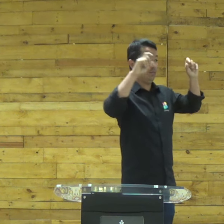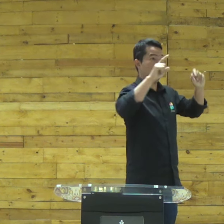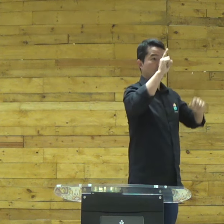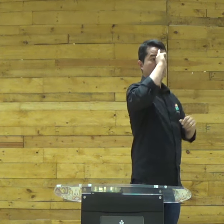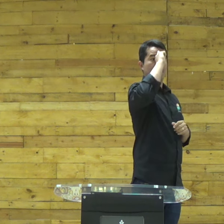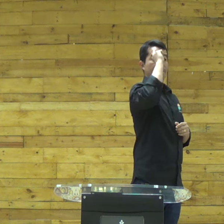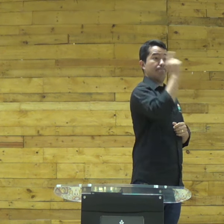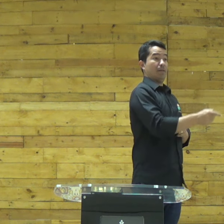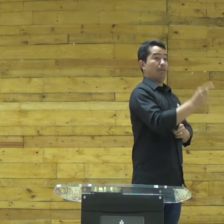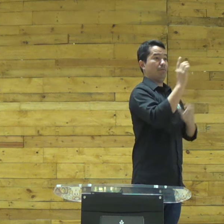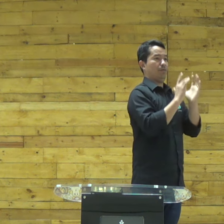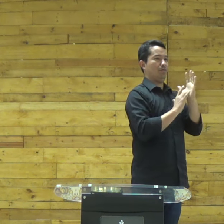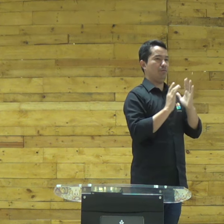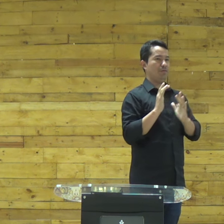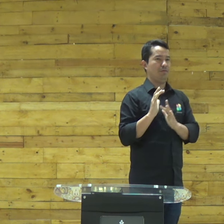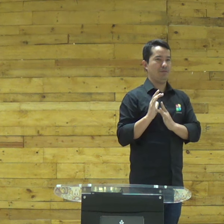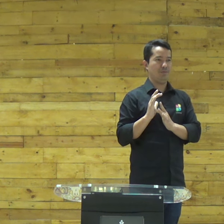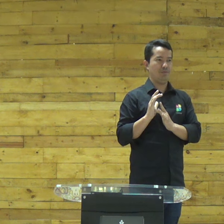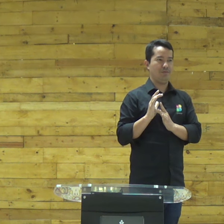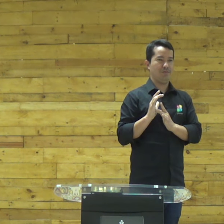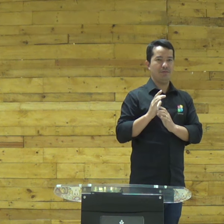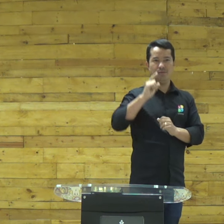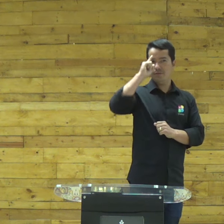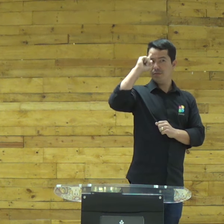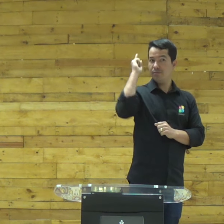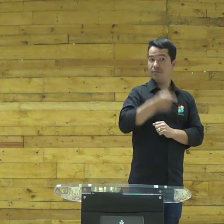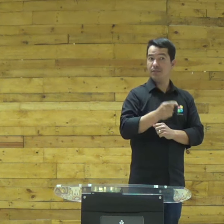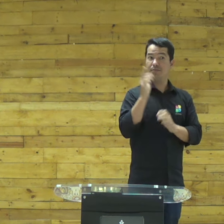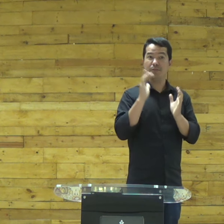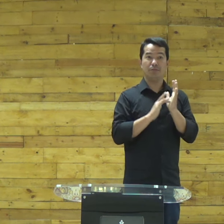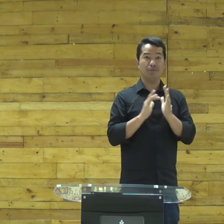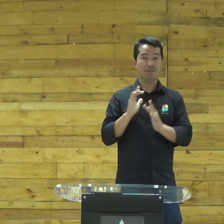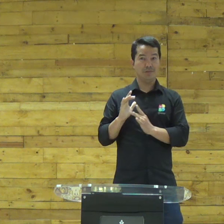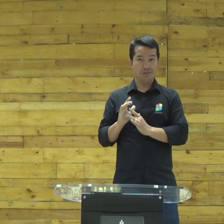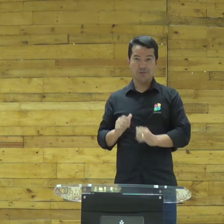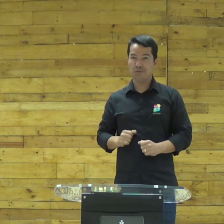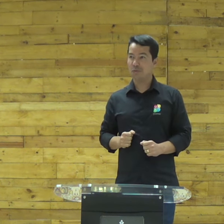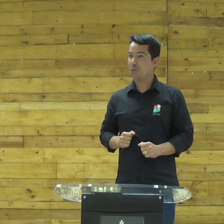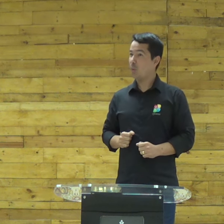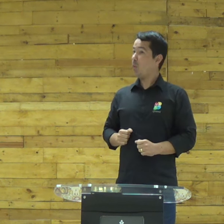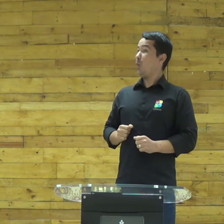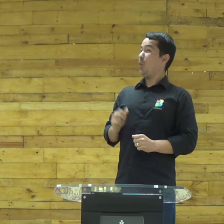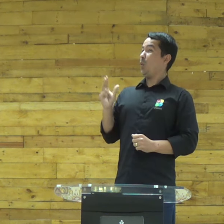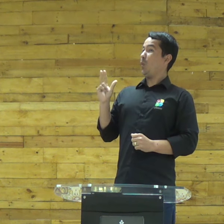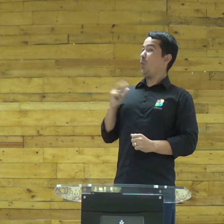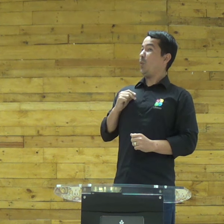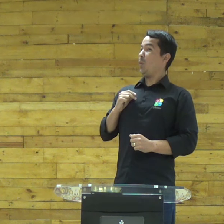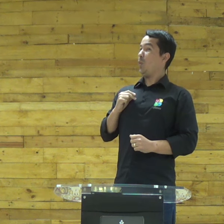Qual é o nosso tema os mandamentos de Jesus